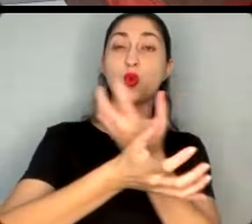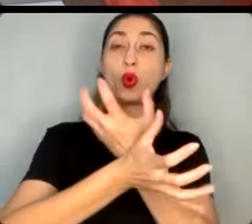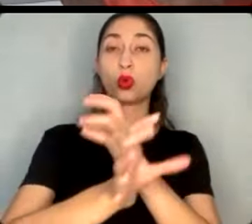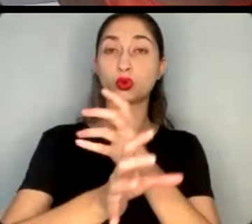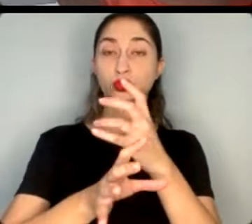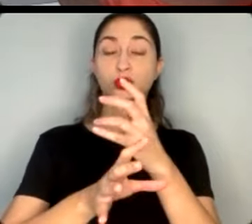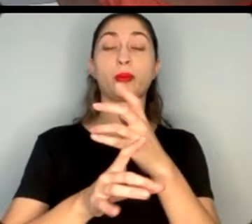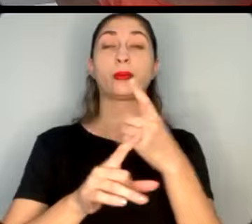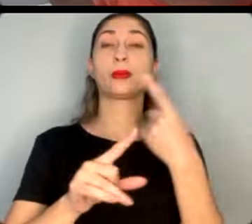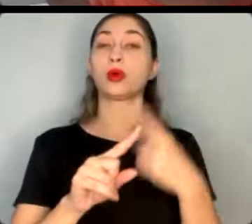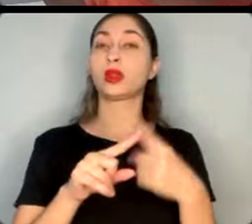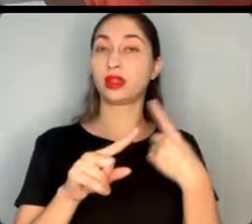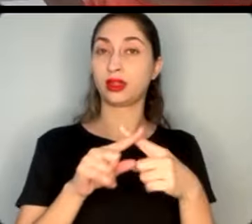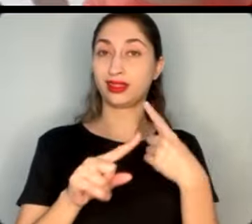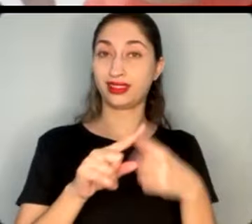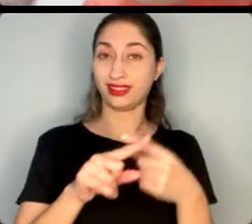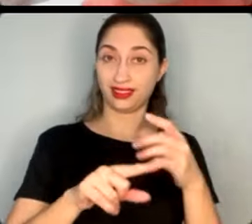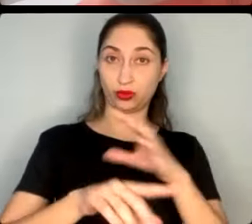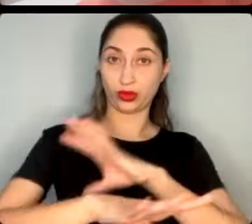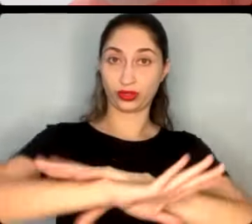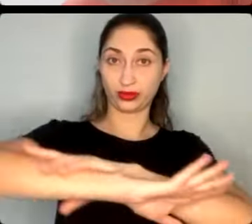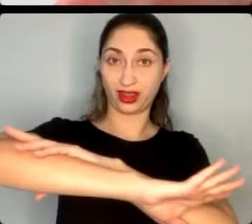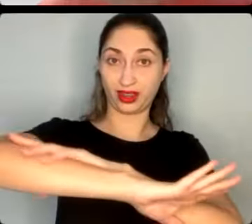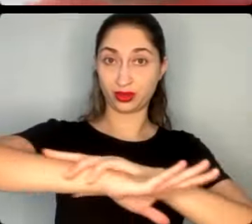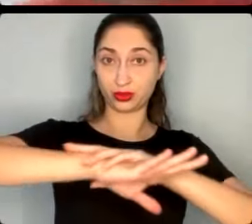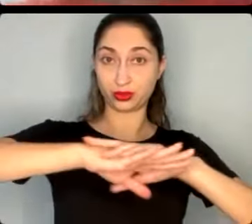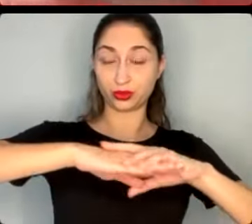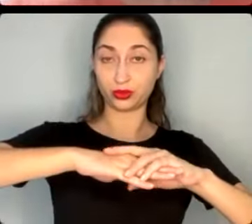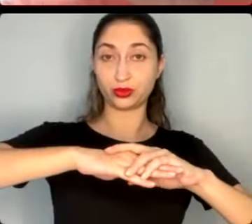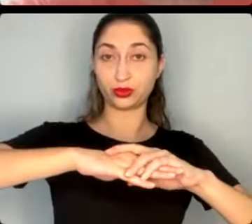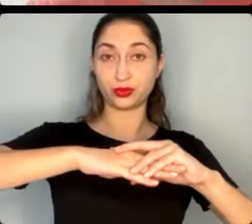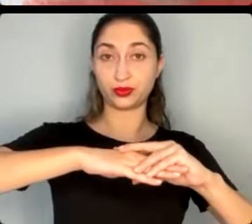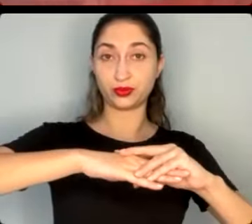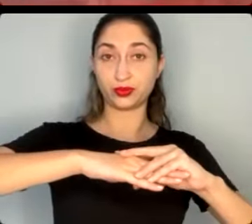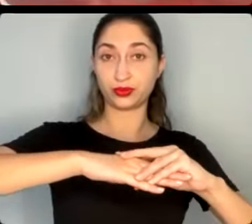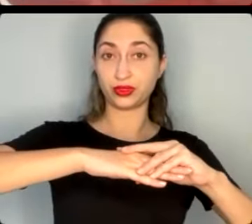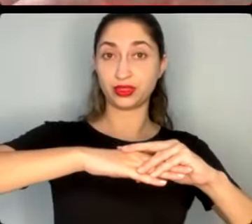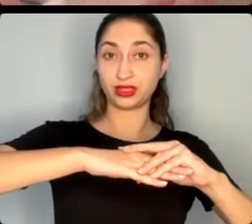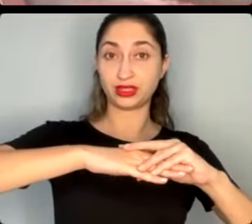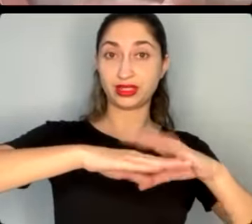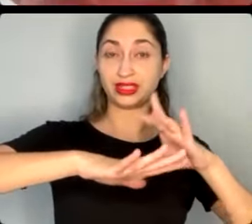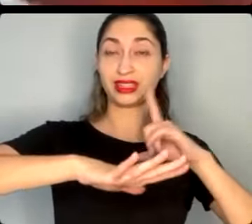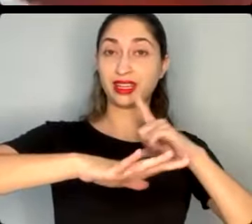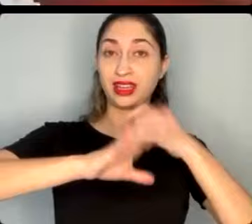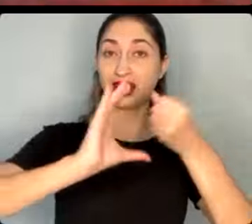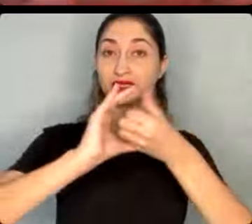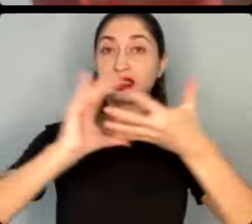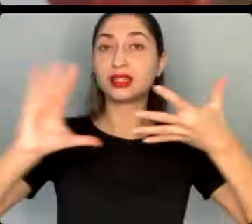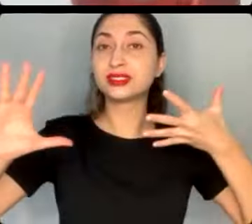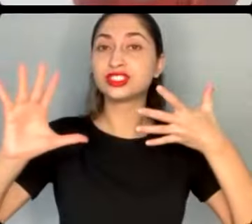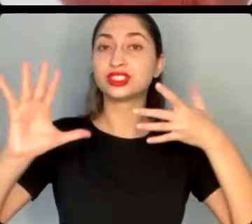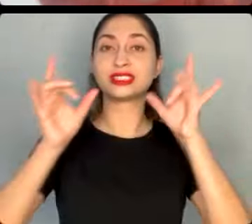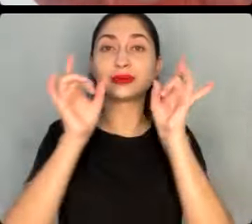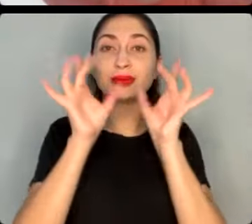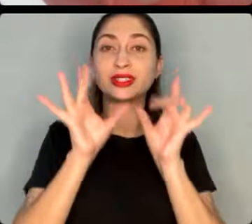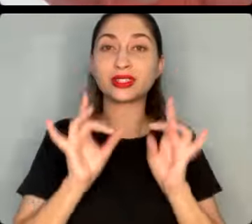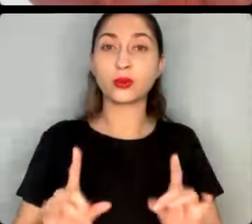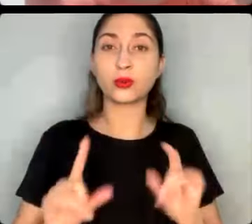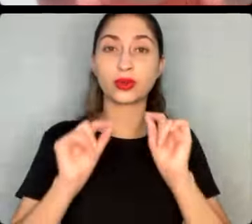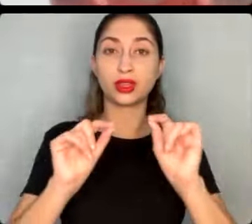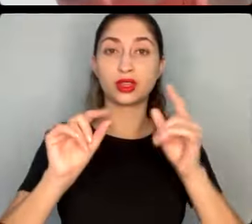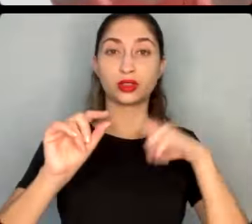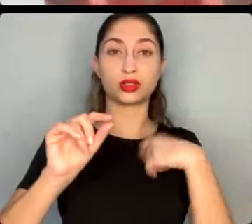o nosso antebraço ele tem essa particularidade muito especial, né, de nós